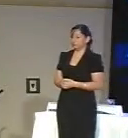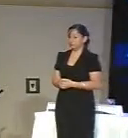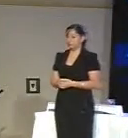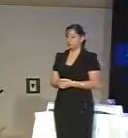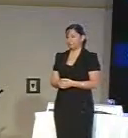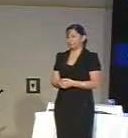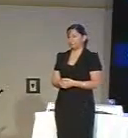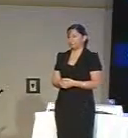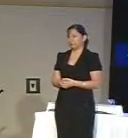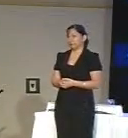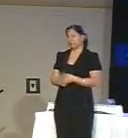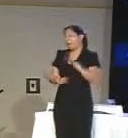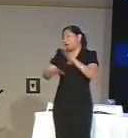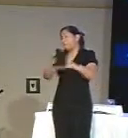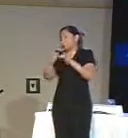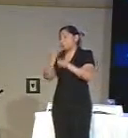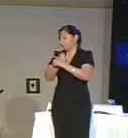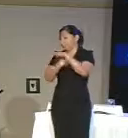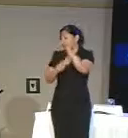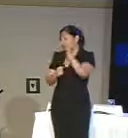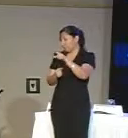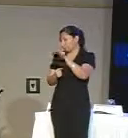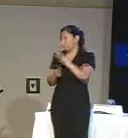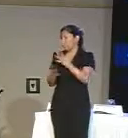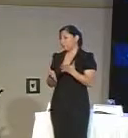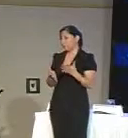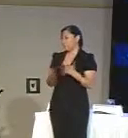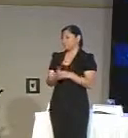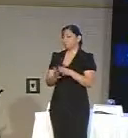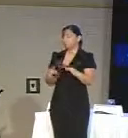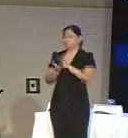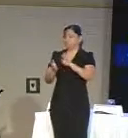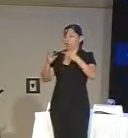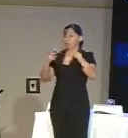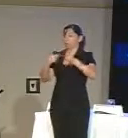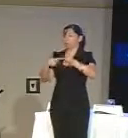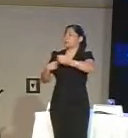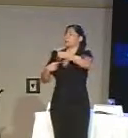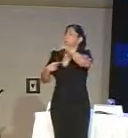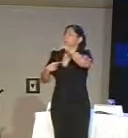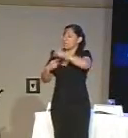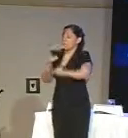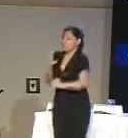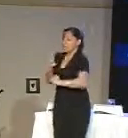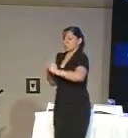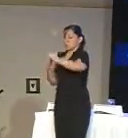Tiene impactos incluso, se habla de impactos en la vida adulta de